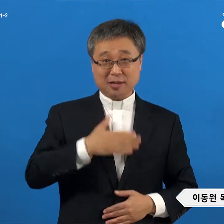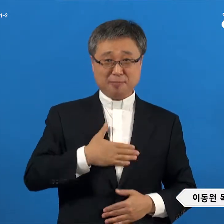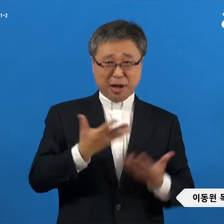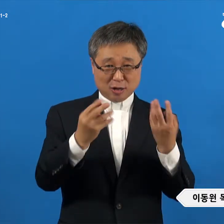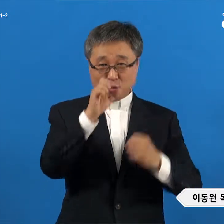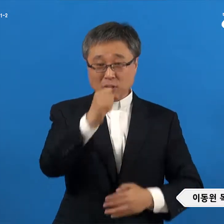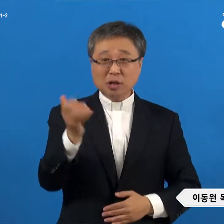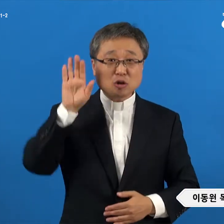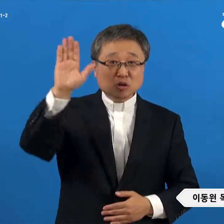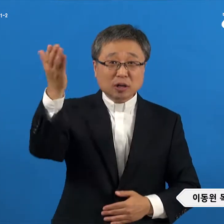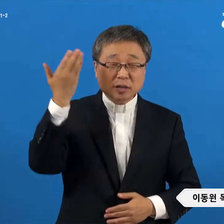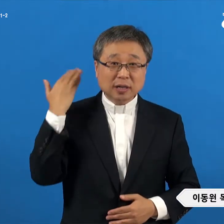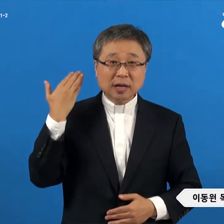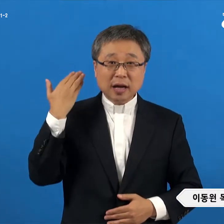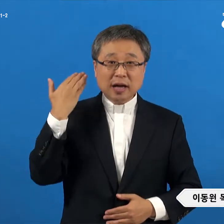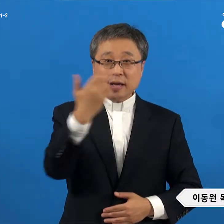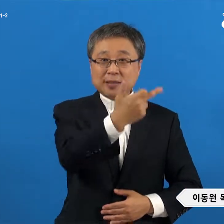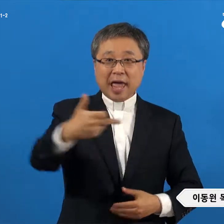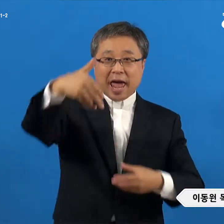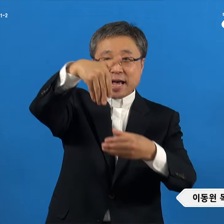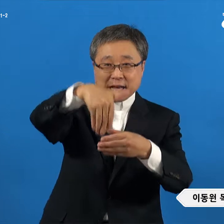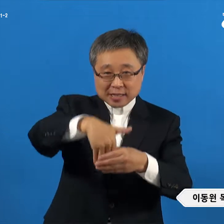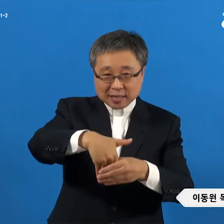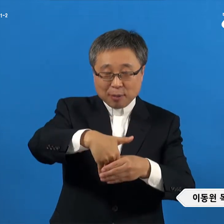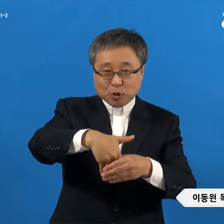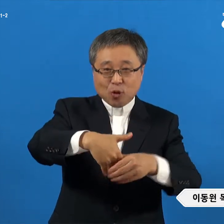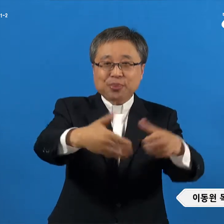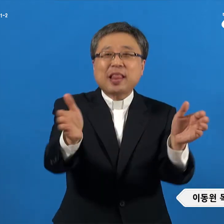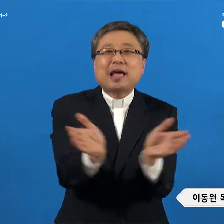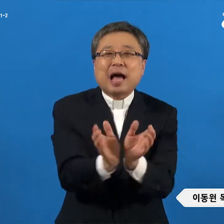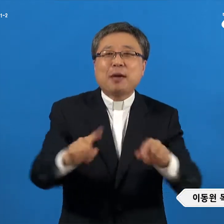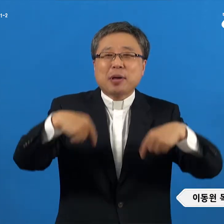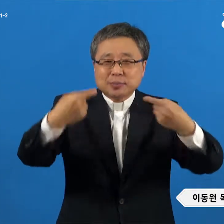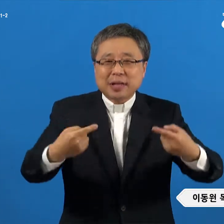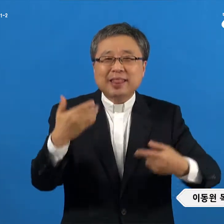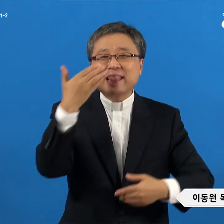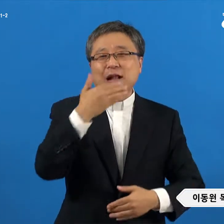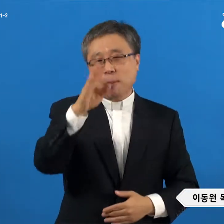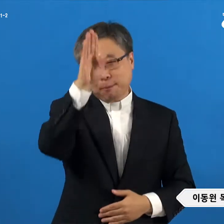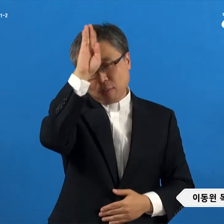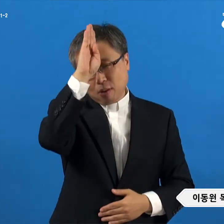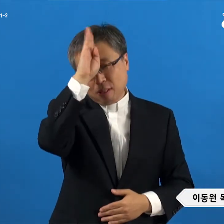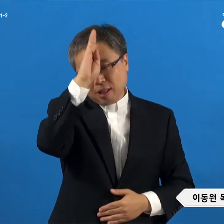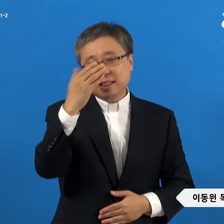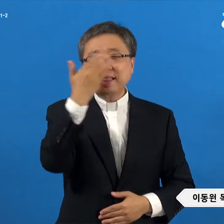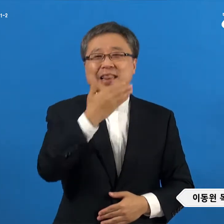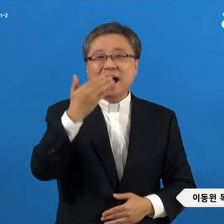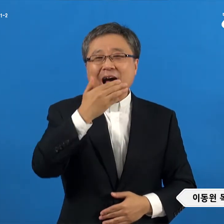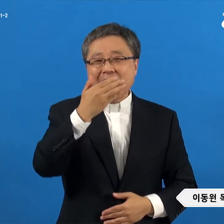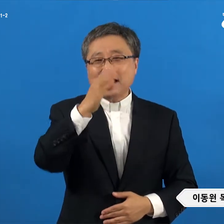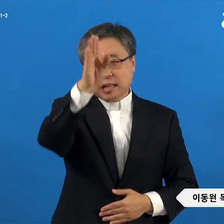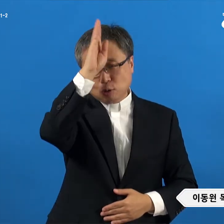최근에 저도 대선을 앞두고 당에 가입했습니다. 당에 가입했다는 말은 당뇨 회원이 됐다 이